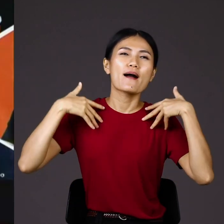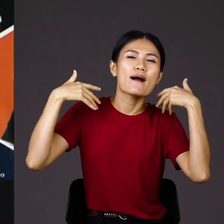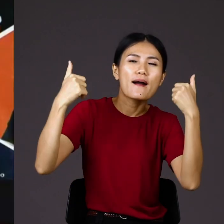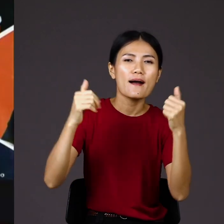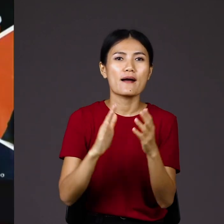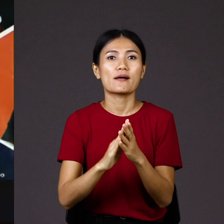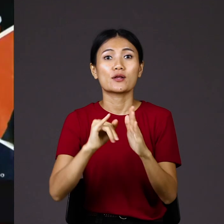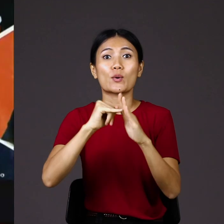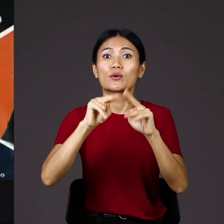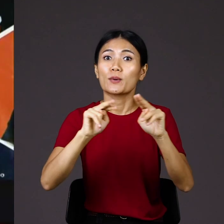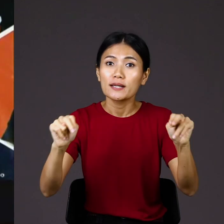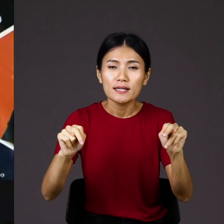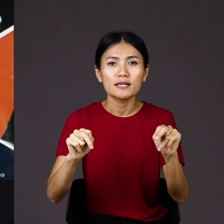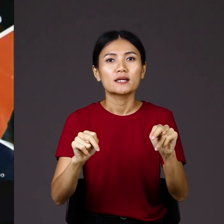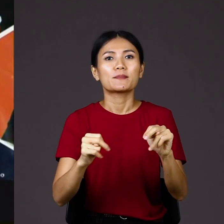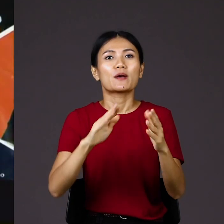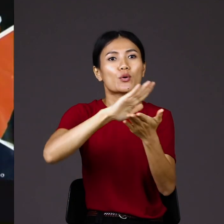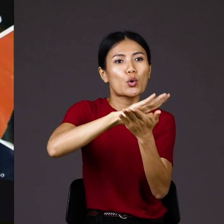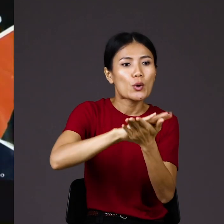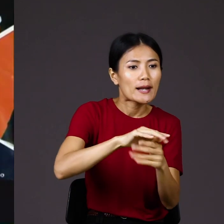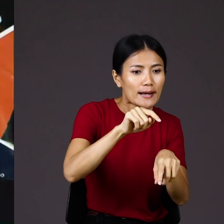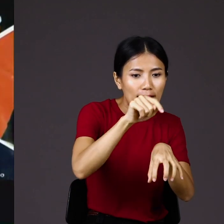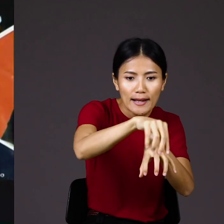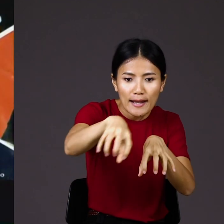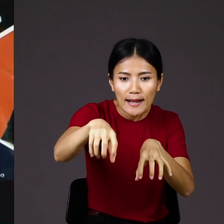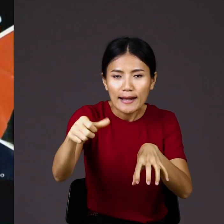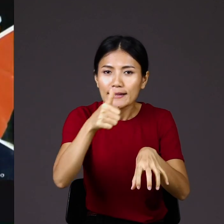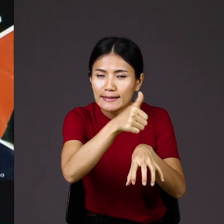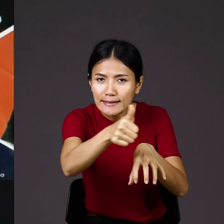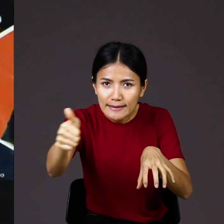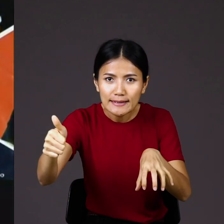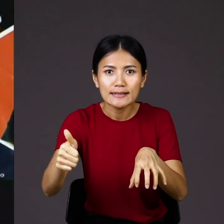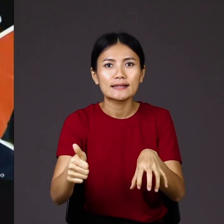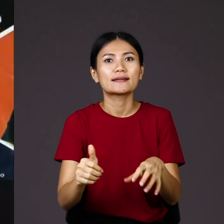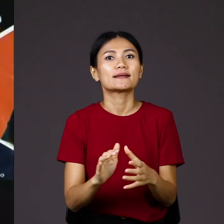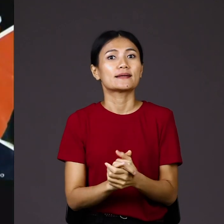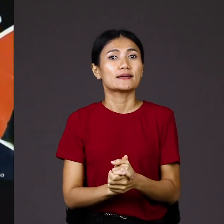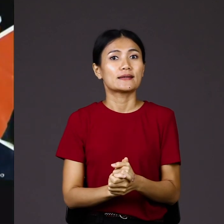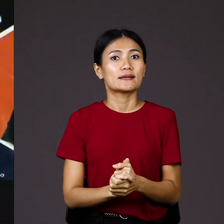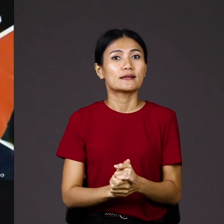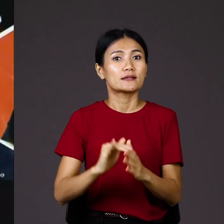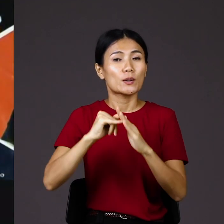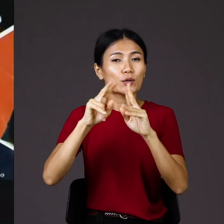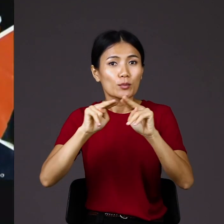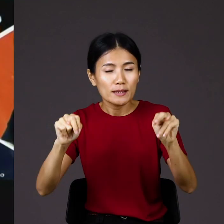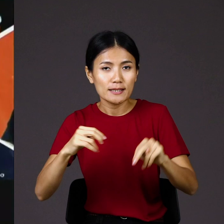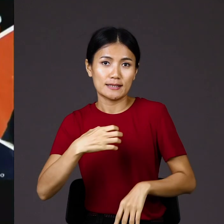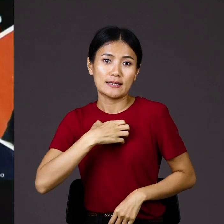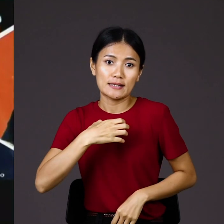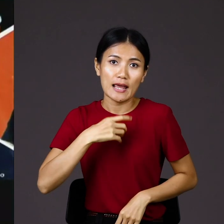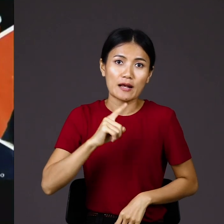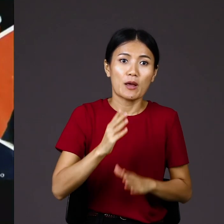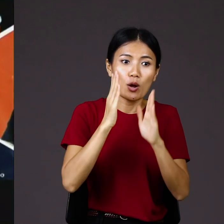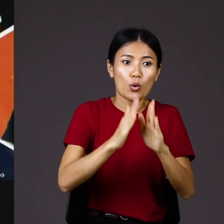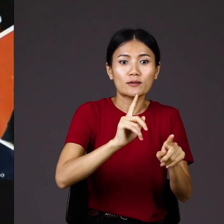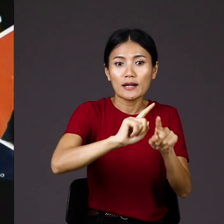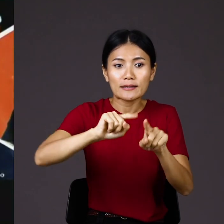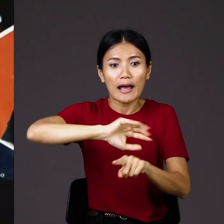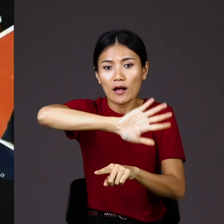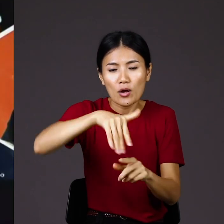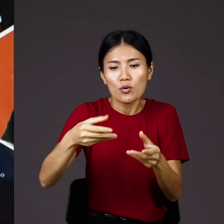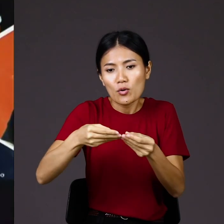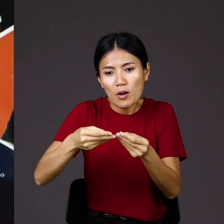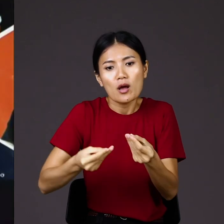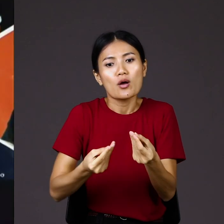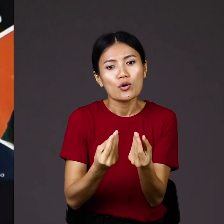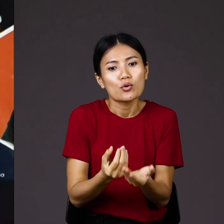นนทบุรีที่รักสิ่งแวดล้อมนนที่นนทบุรีที่มีโรงเรียนที่ดีให้กับลูกหลานของเรานนทบุรีที่ดึงศักย